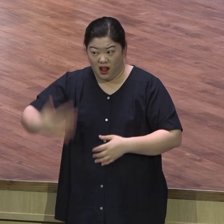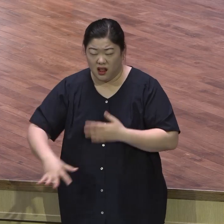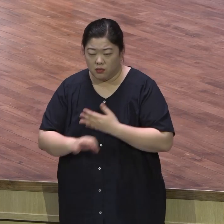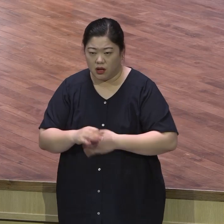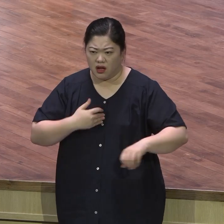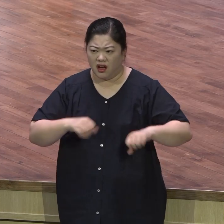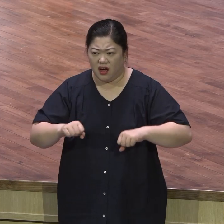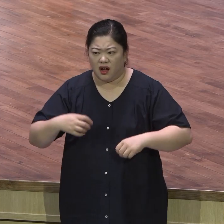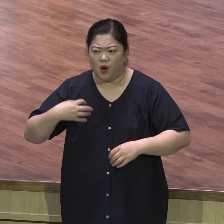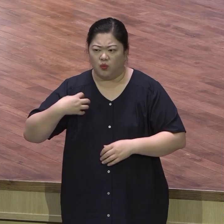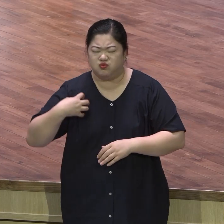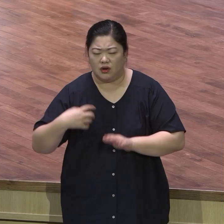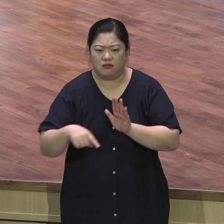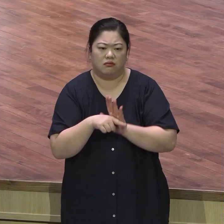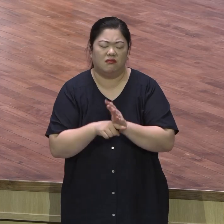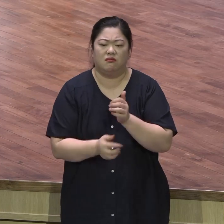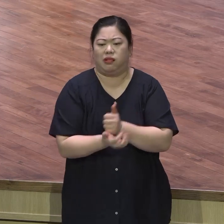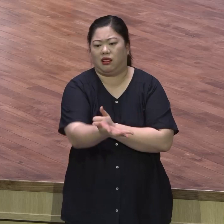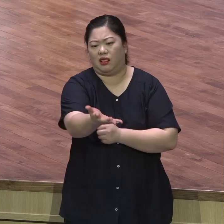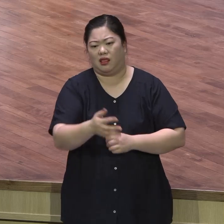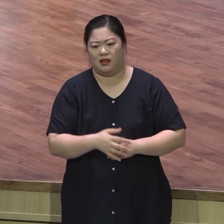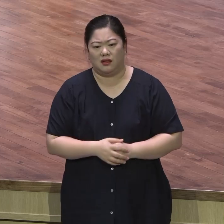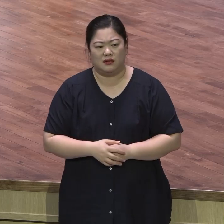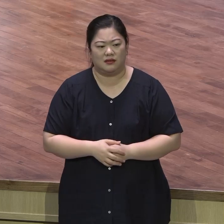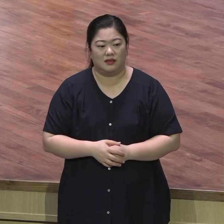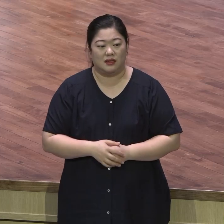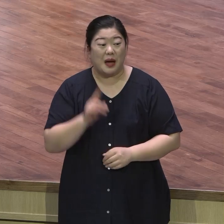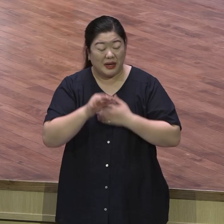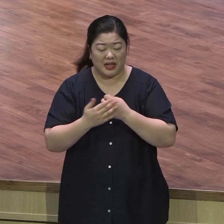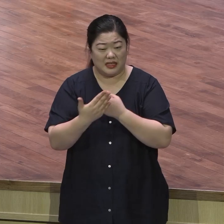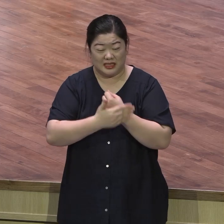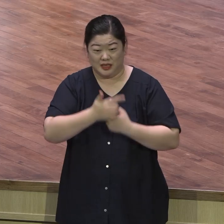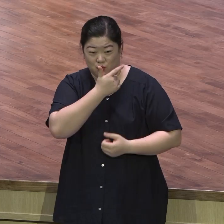은혜를 하나도 못 받다 하지 마세요.